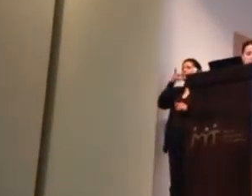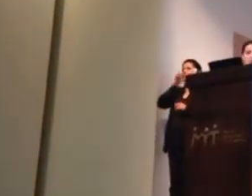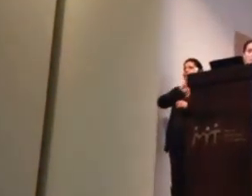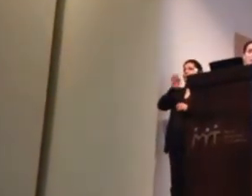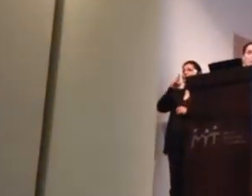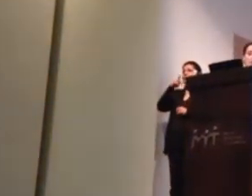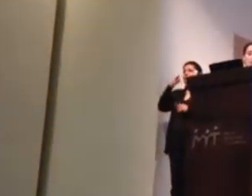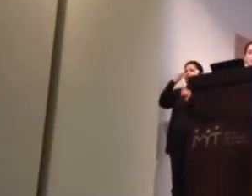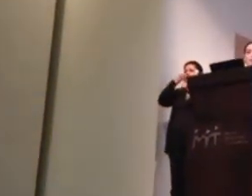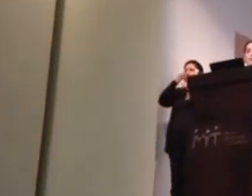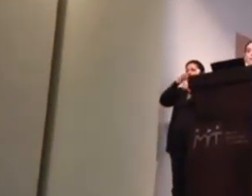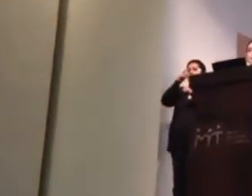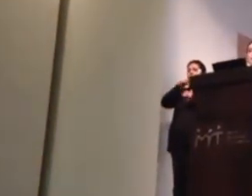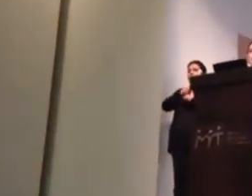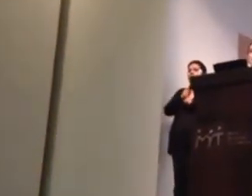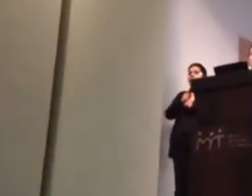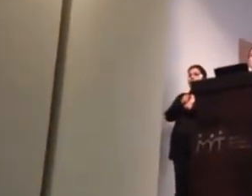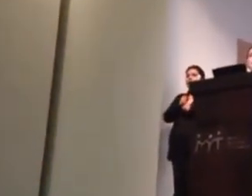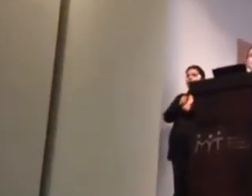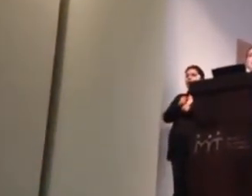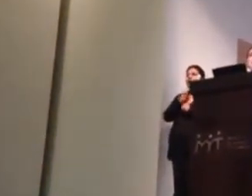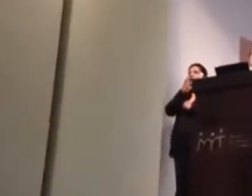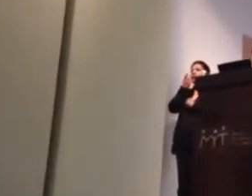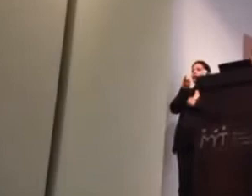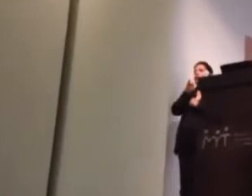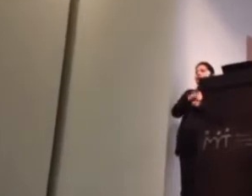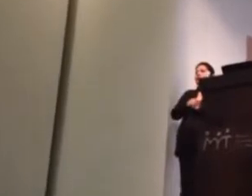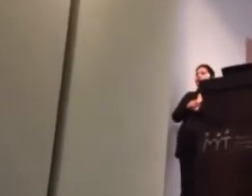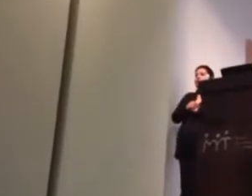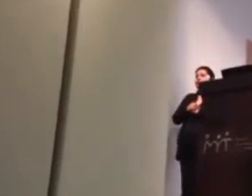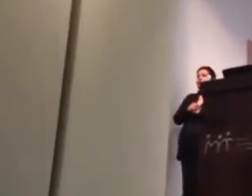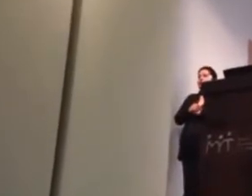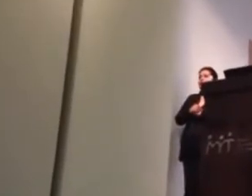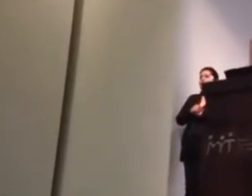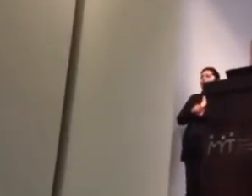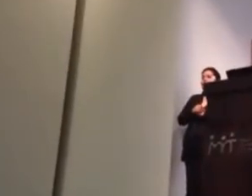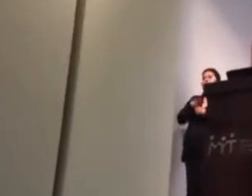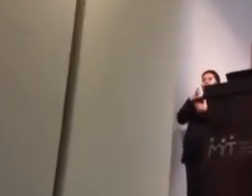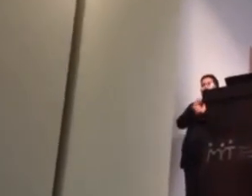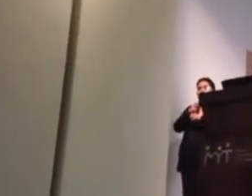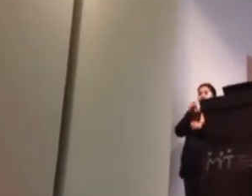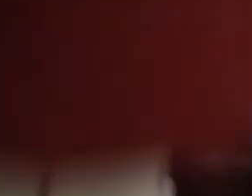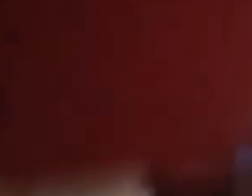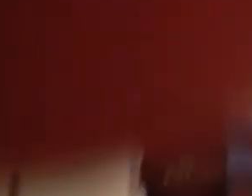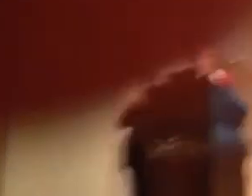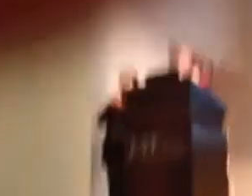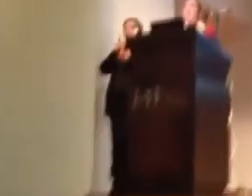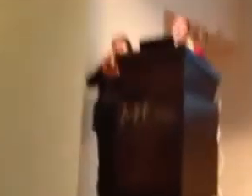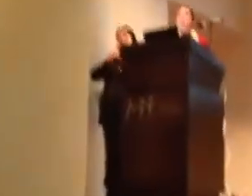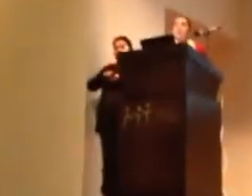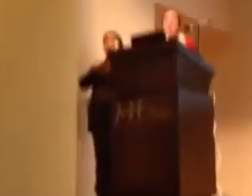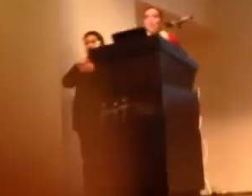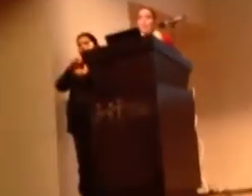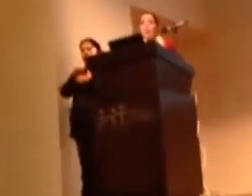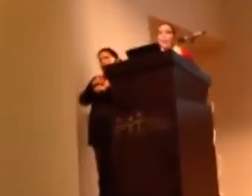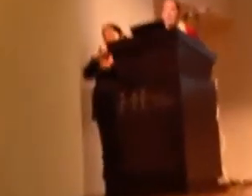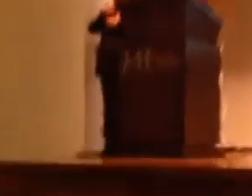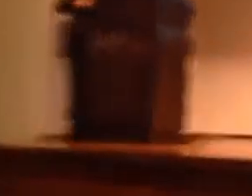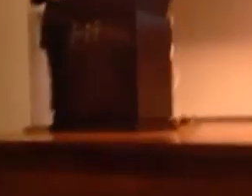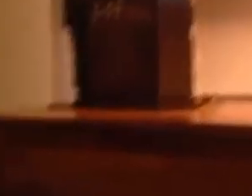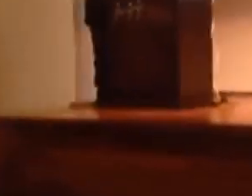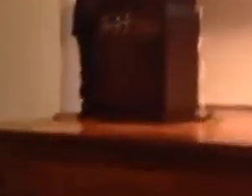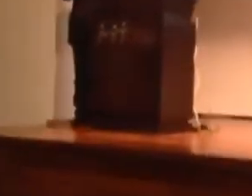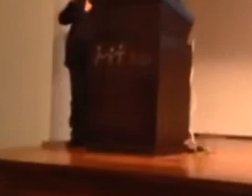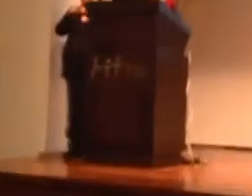podemos determinar para poder, digamos, tomarlo en cuenta por si los tenemos en